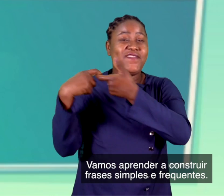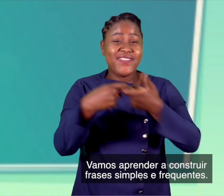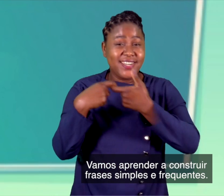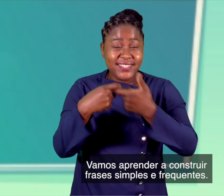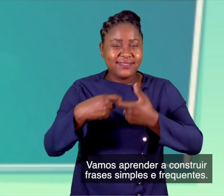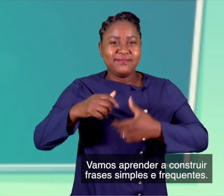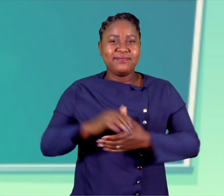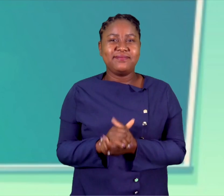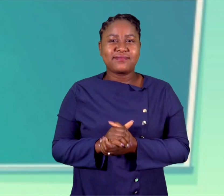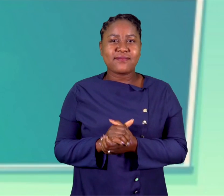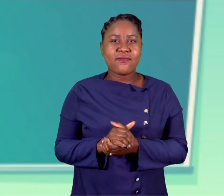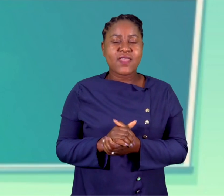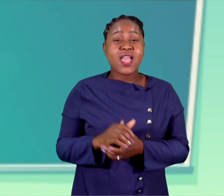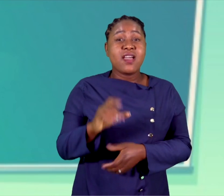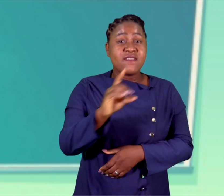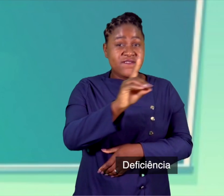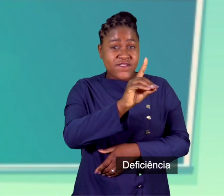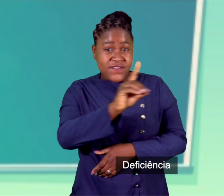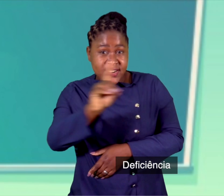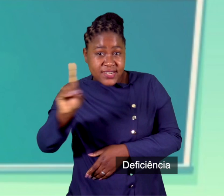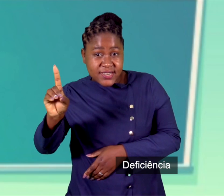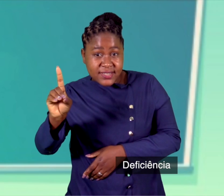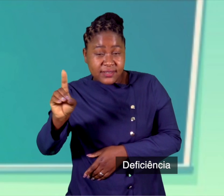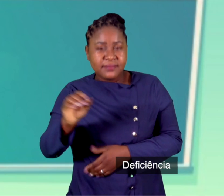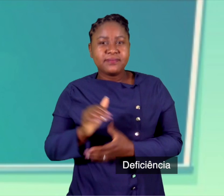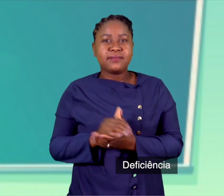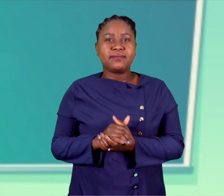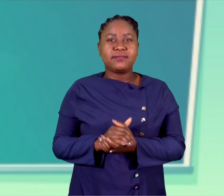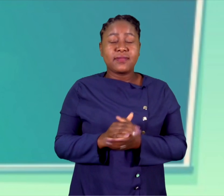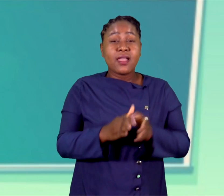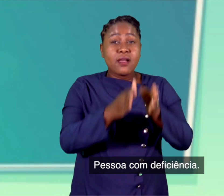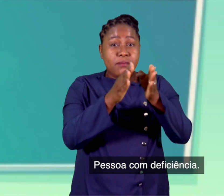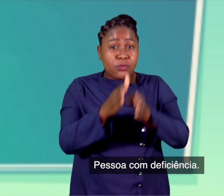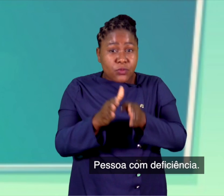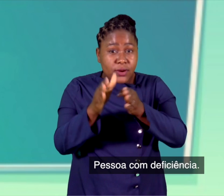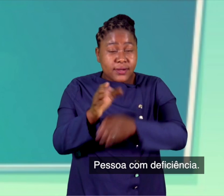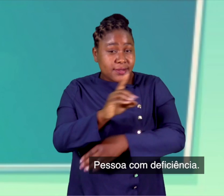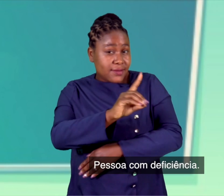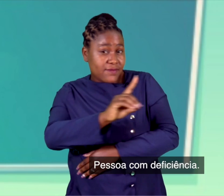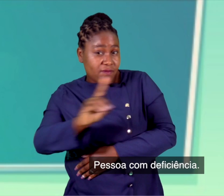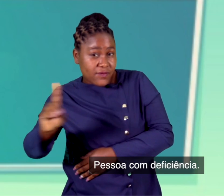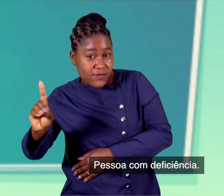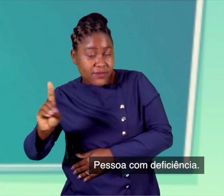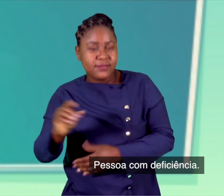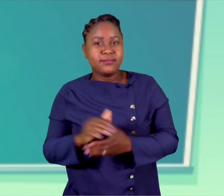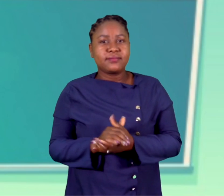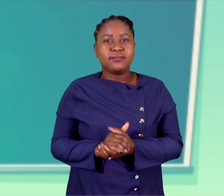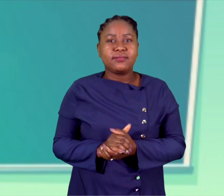e frequentes. Deficiência Pessoa com deficiência